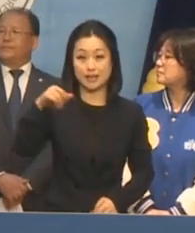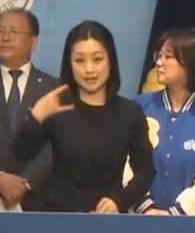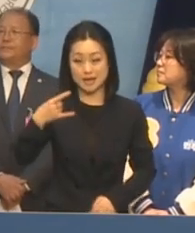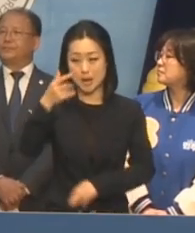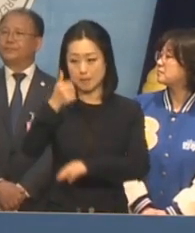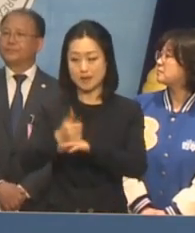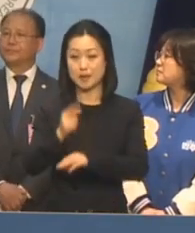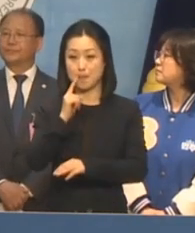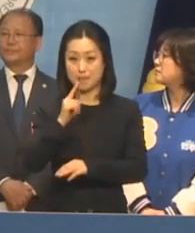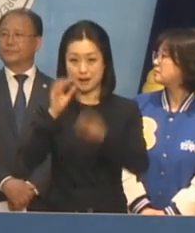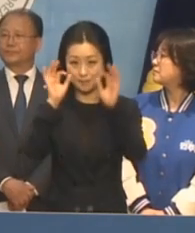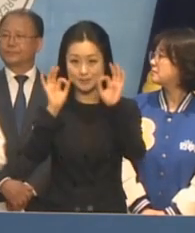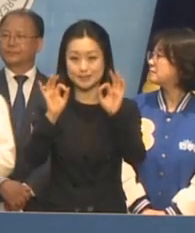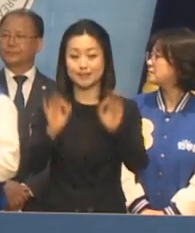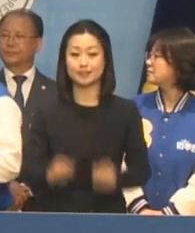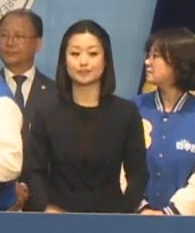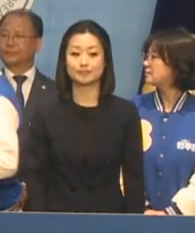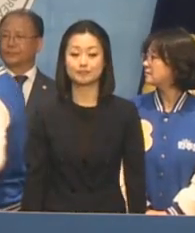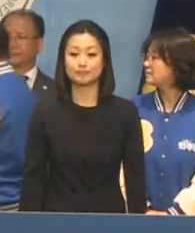발언을 마지막으로